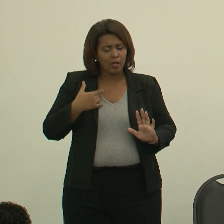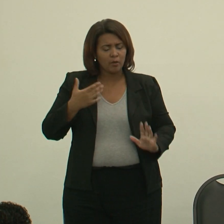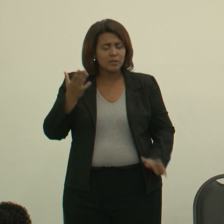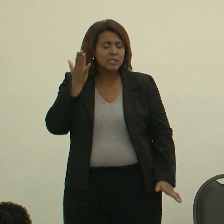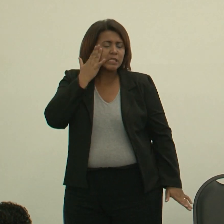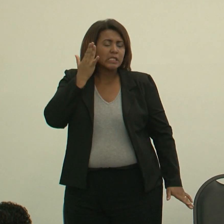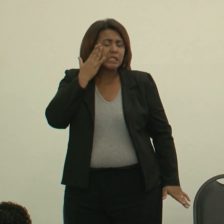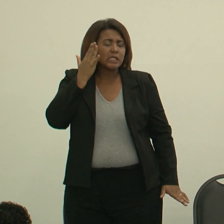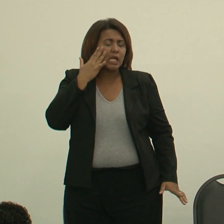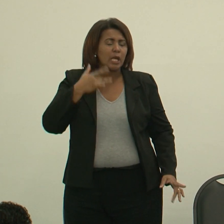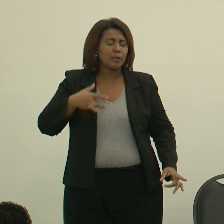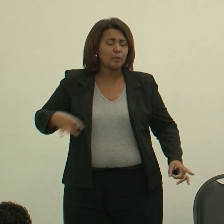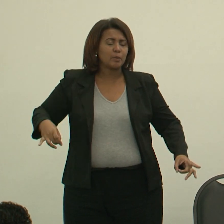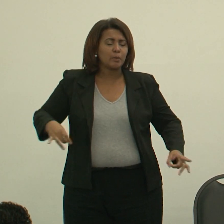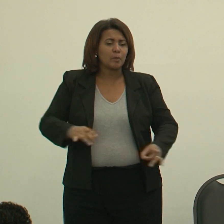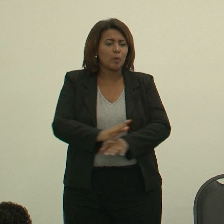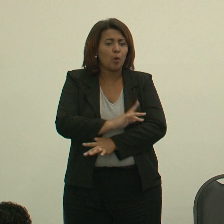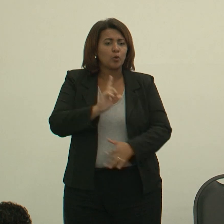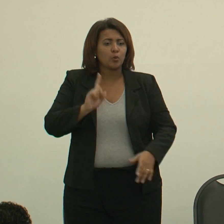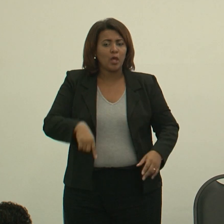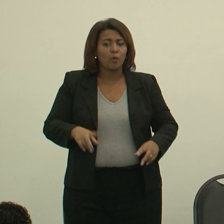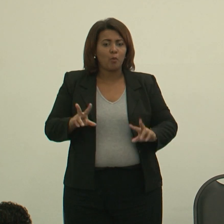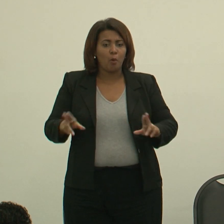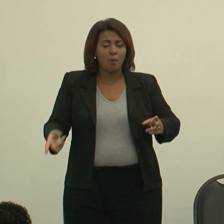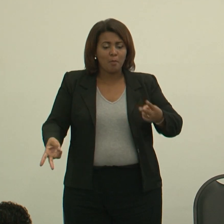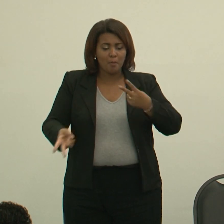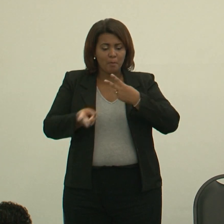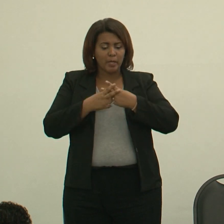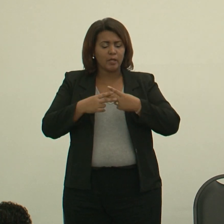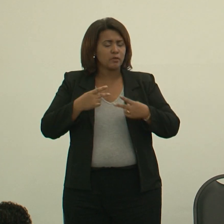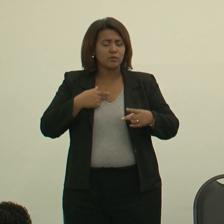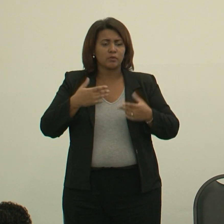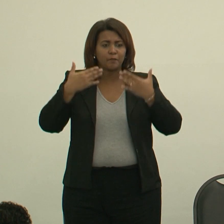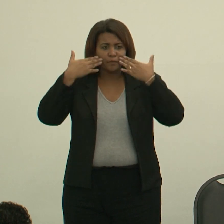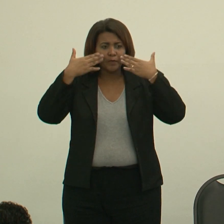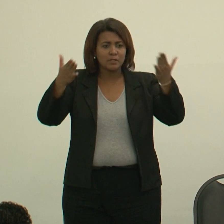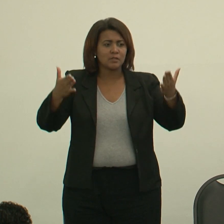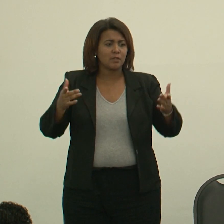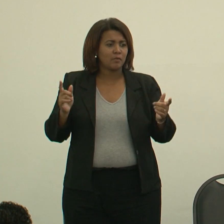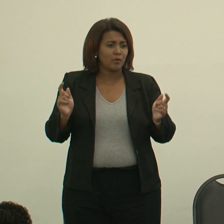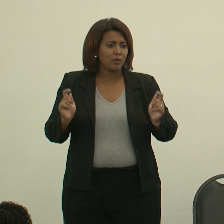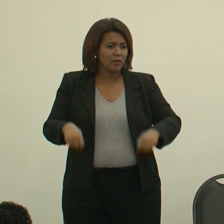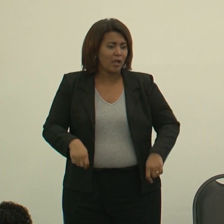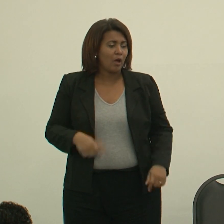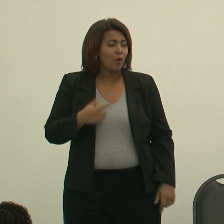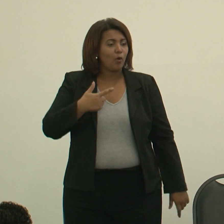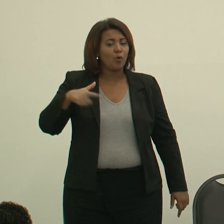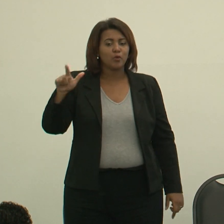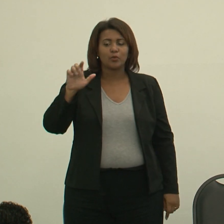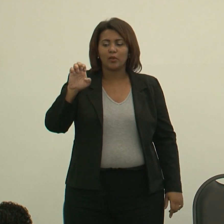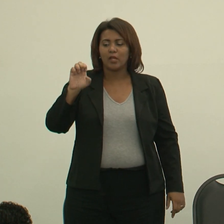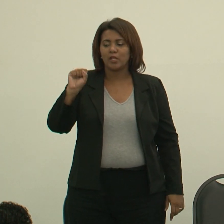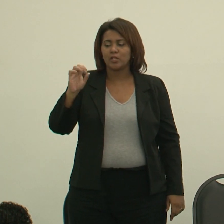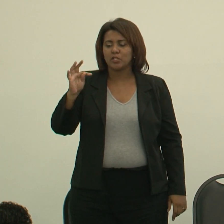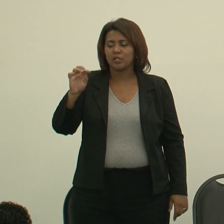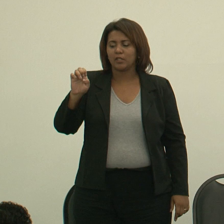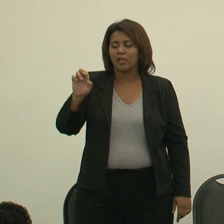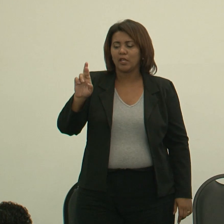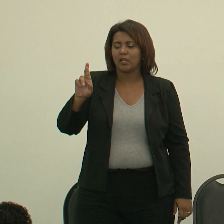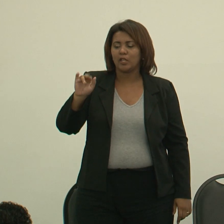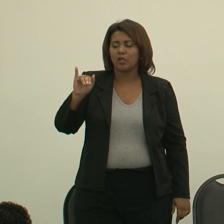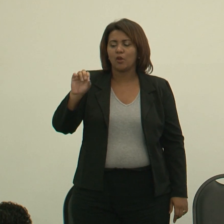autorreconhecimento. Isso é estigma, então, é uma marca e é visível. O estereótipo, ele é matéria-prima